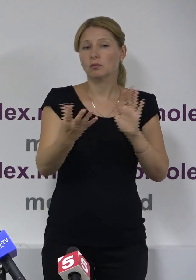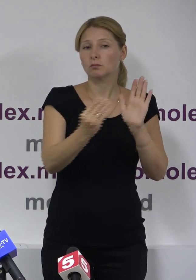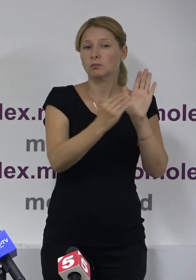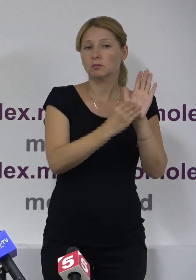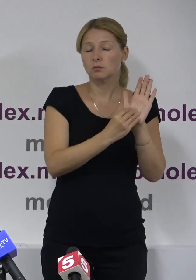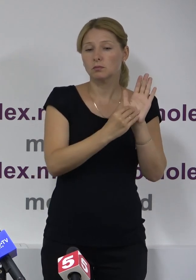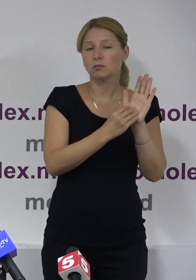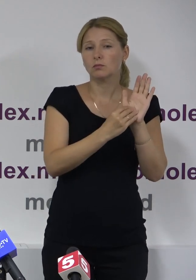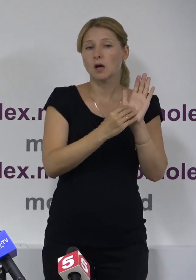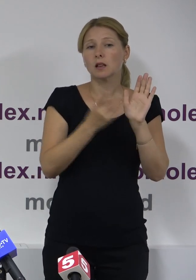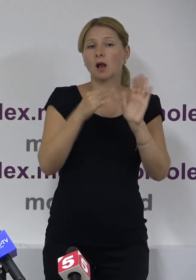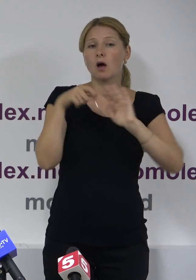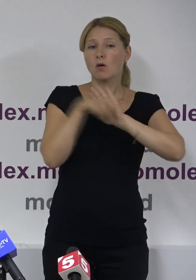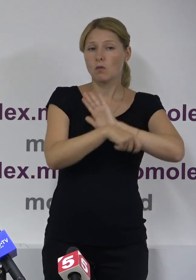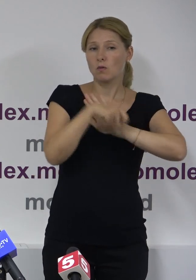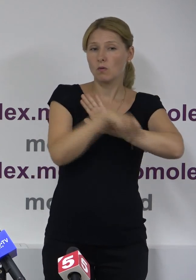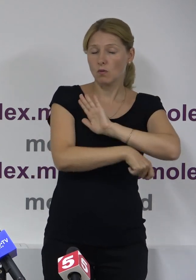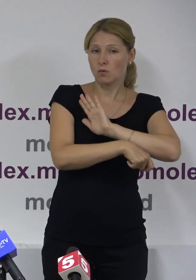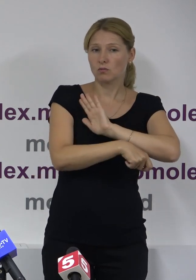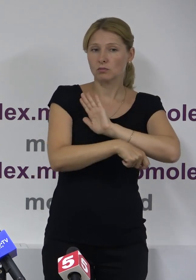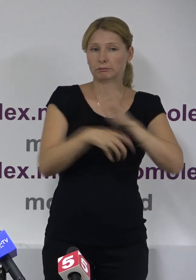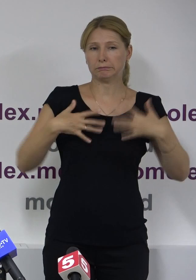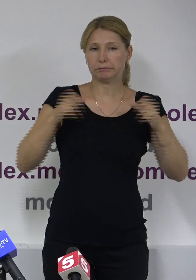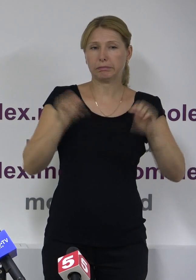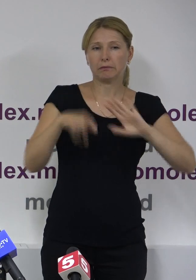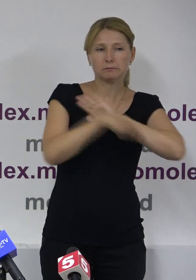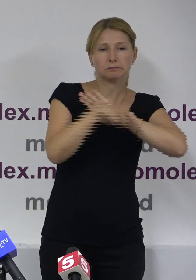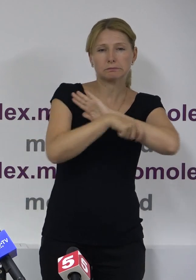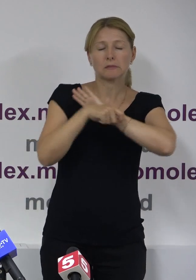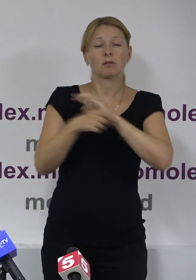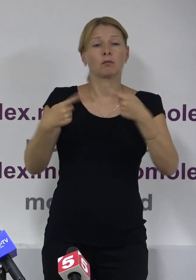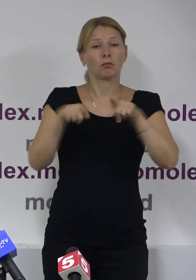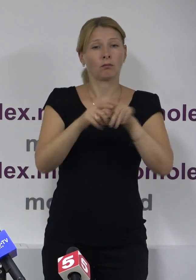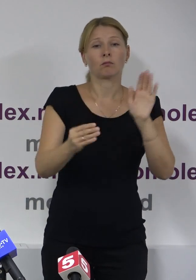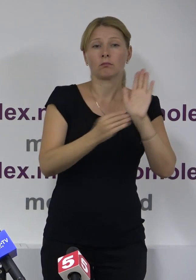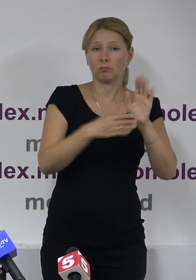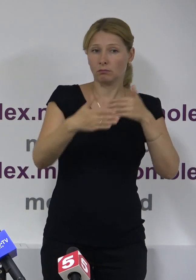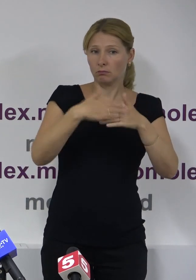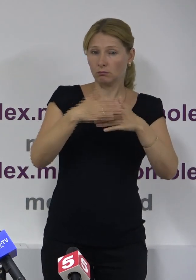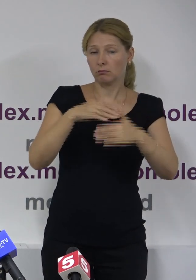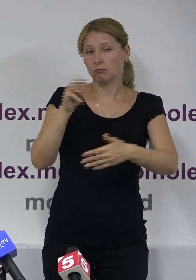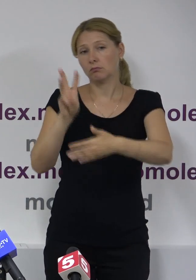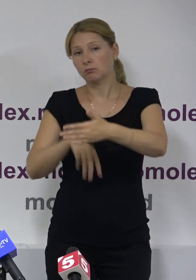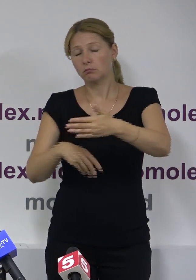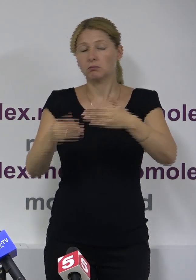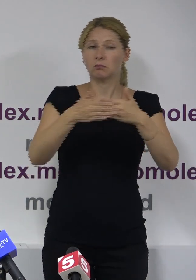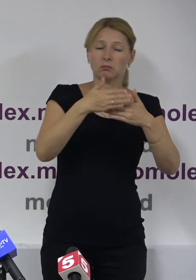pentru corupție electorală pasivă. Da? Această sancțiune sau corupție